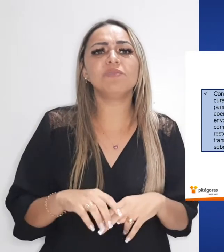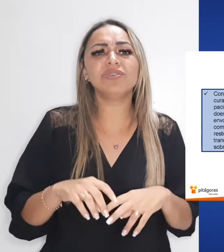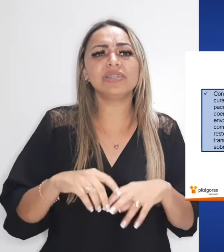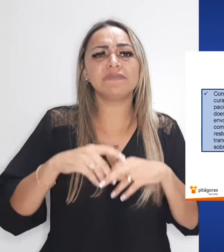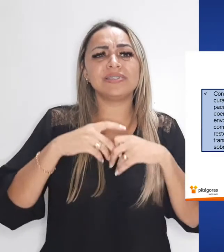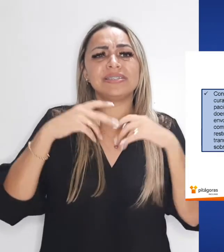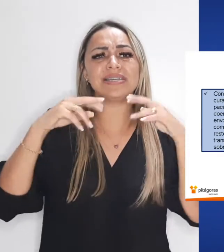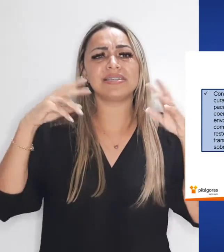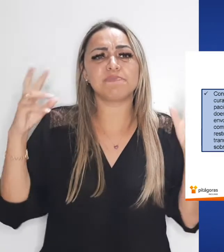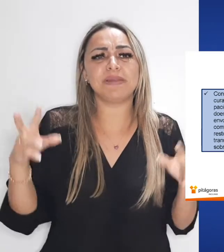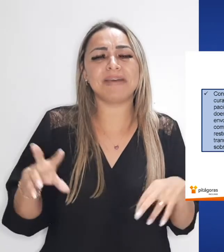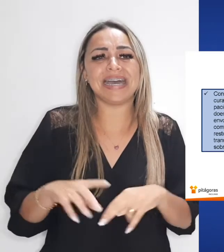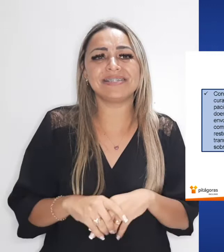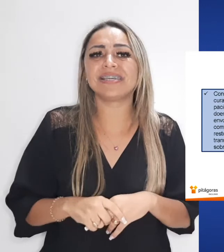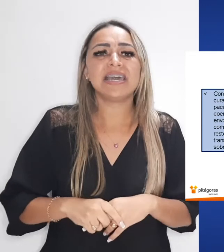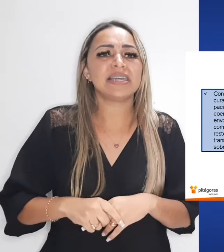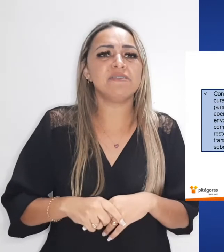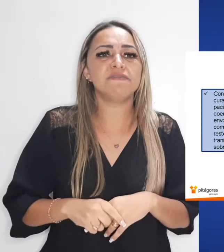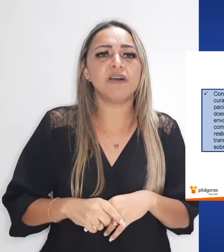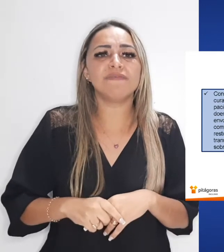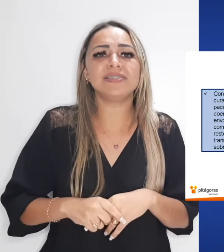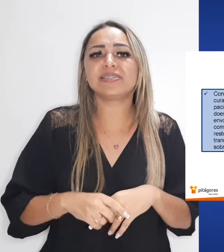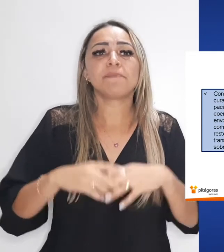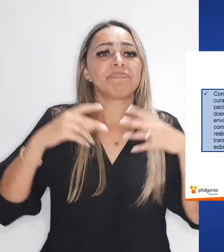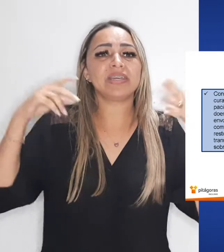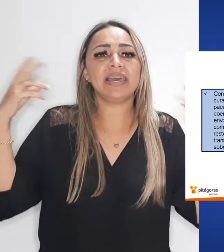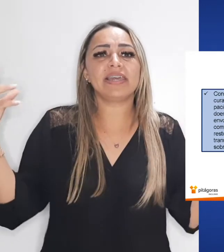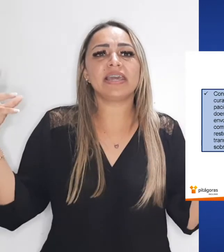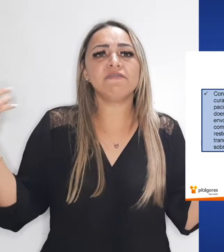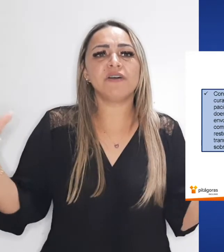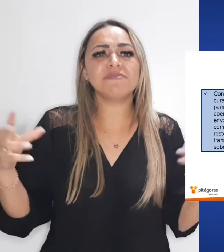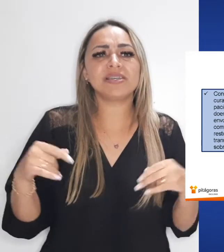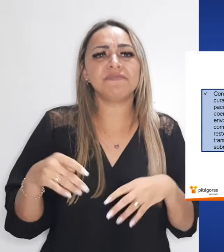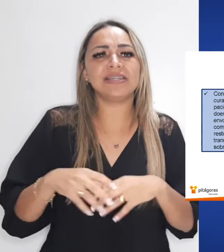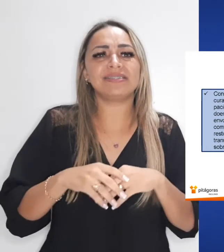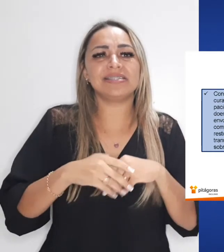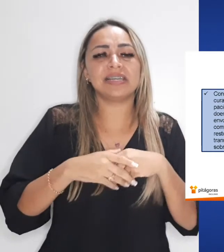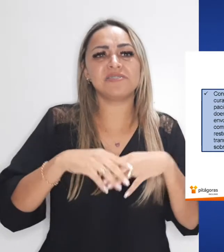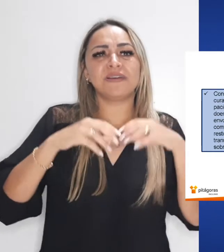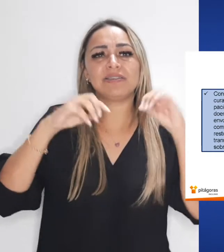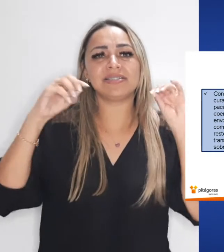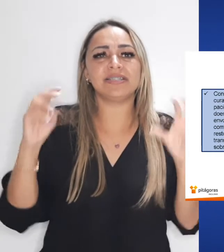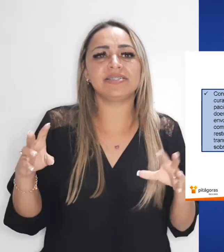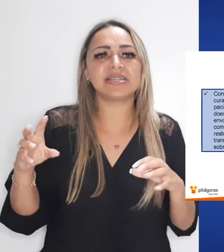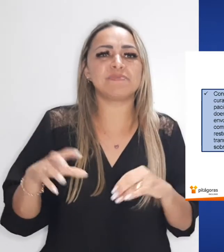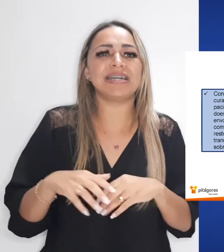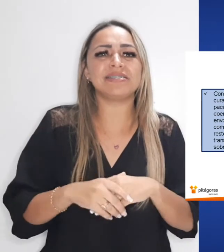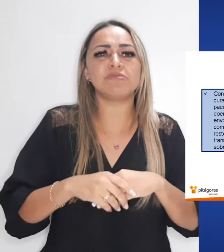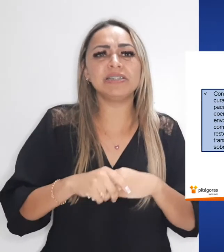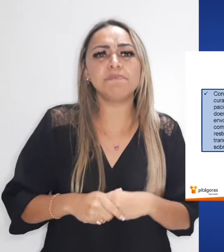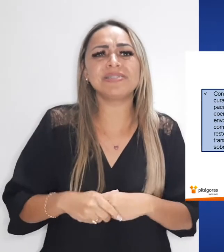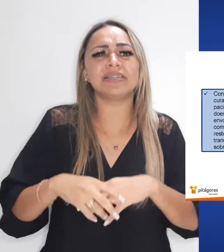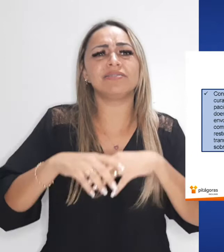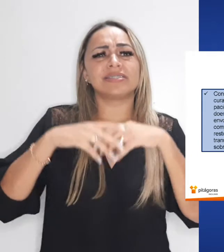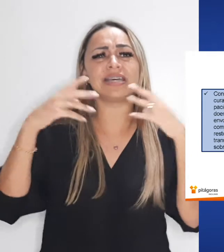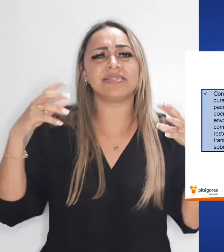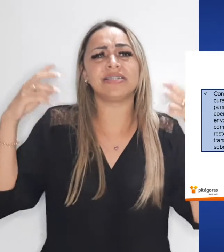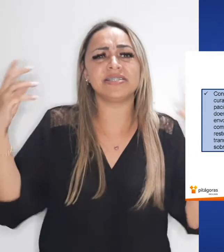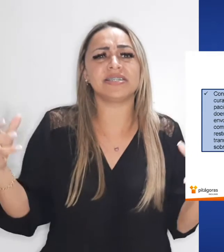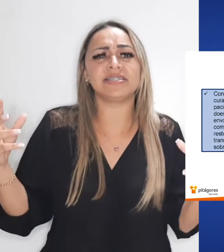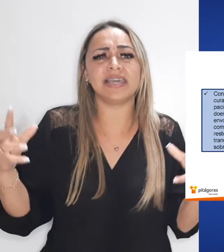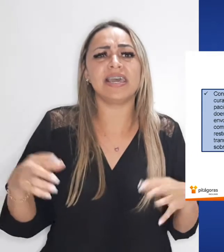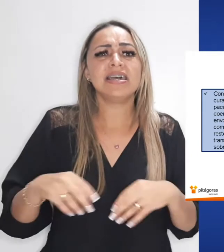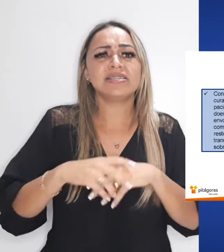de imunodeficiências primárias que envolve defeitos nas células fagocíticas. Mais de 50% dos